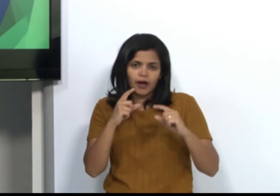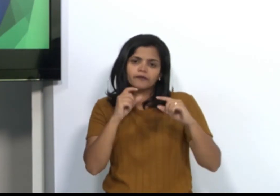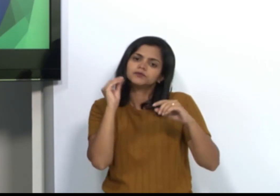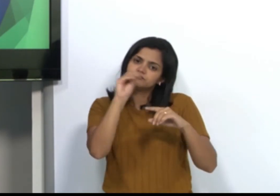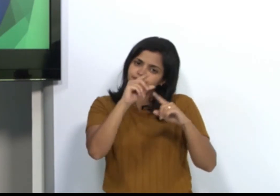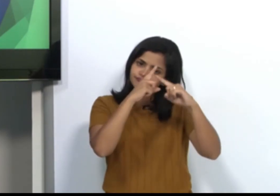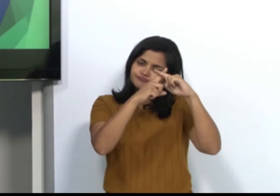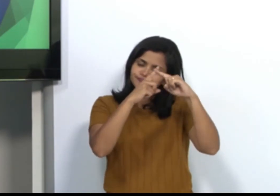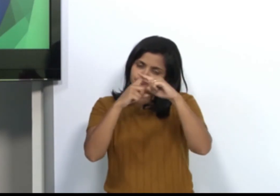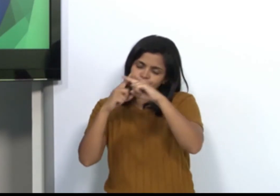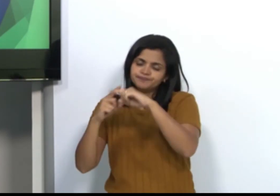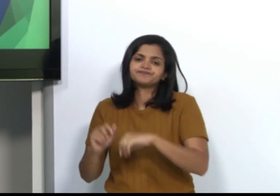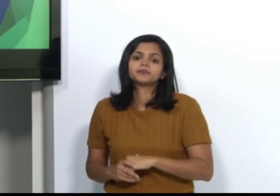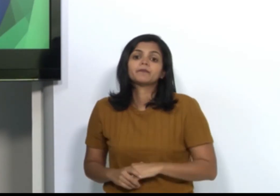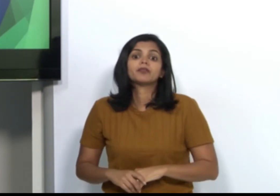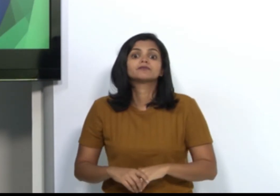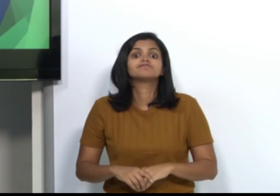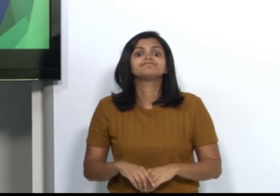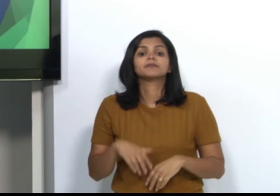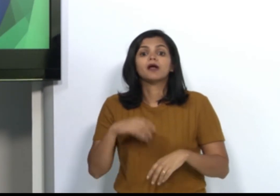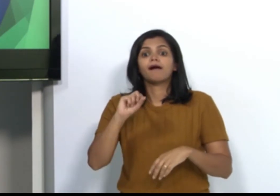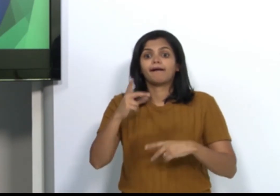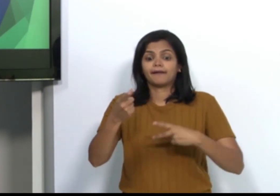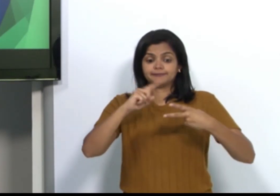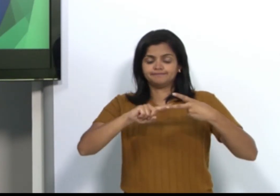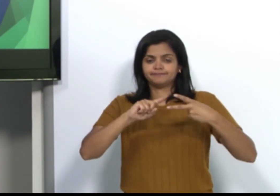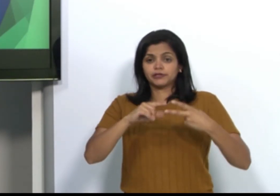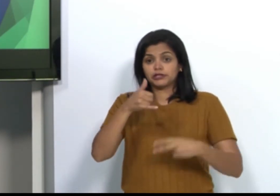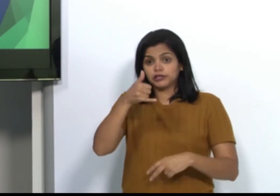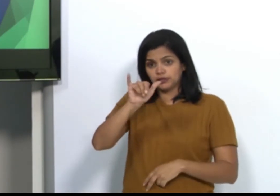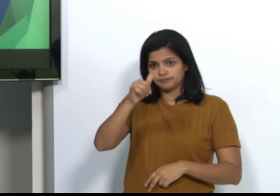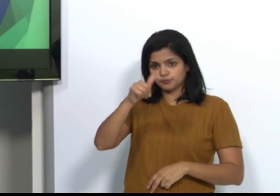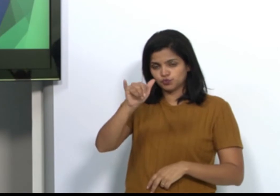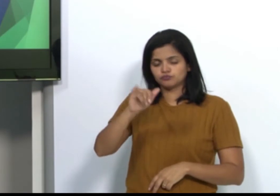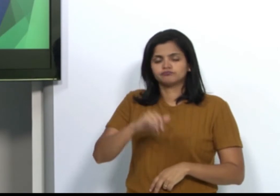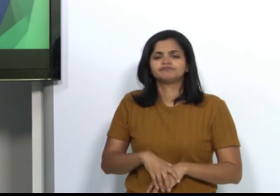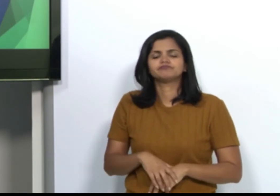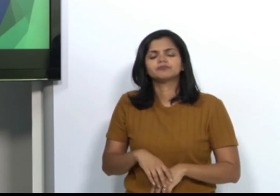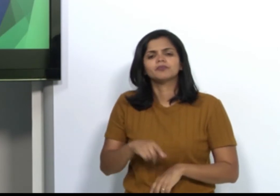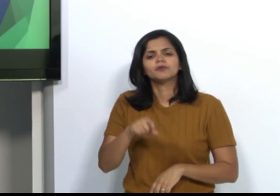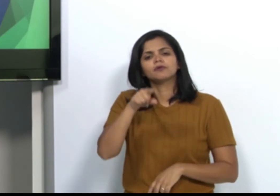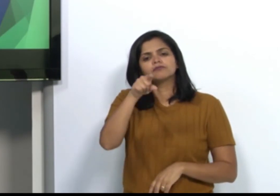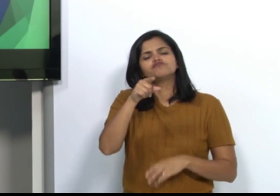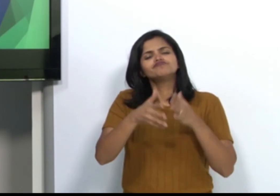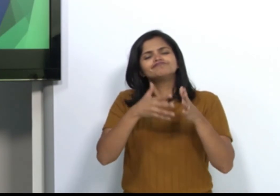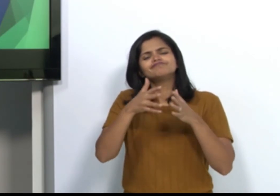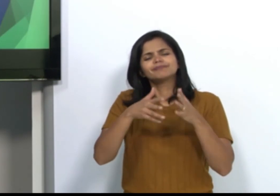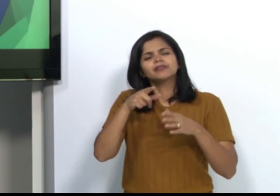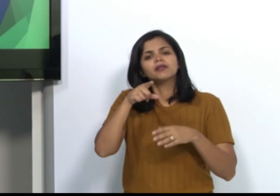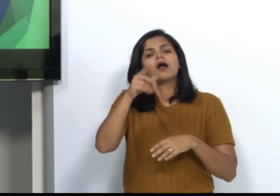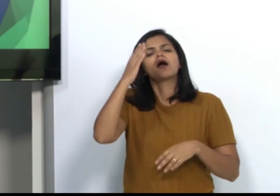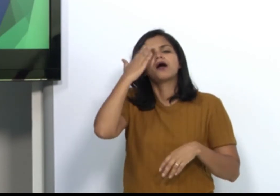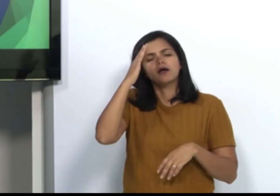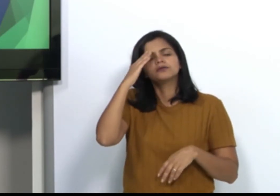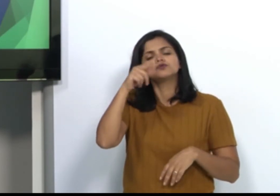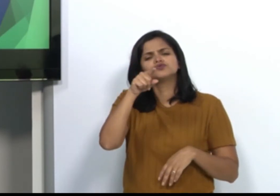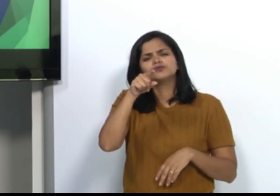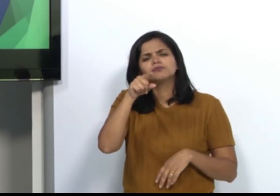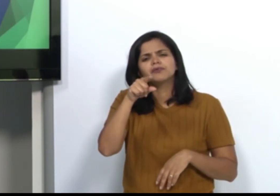x. E com relação ao uso do y, y, y. Se há sinalização e você não conhece